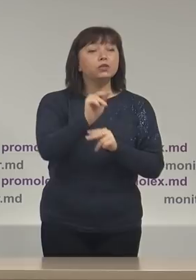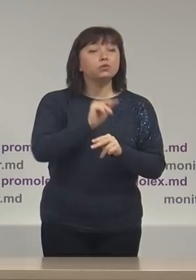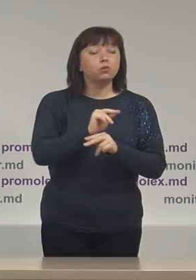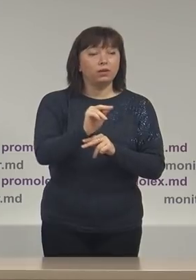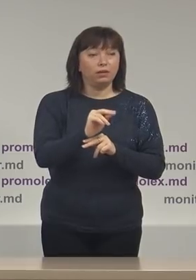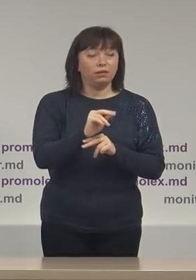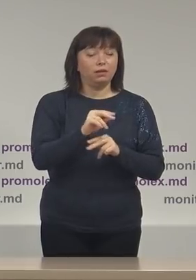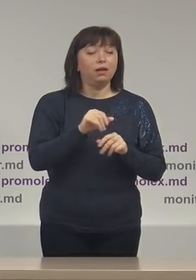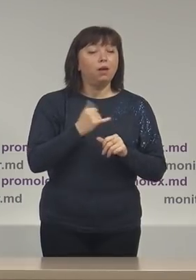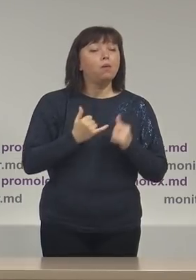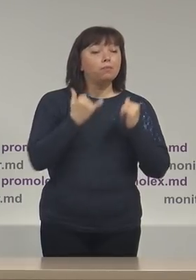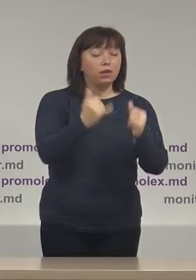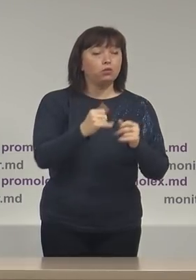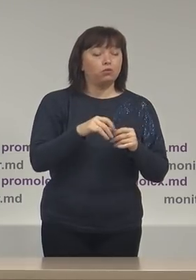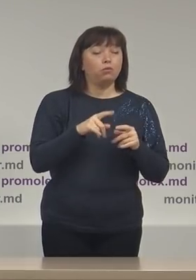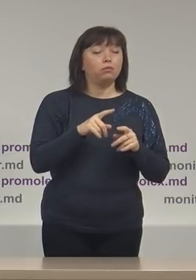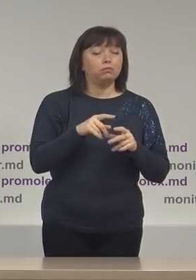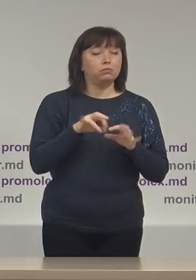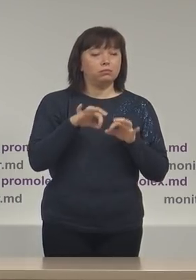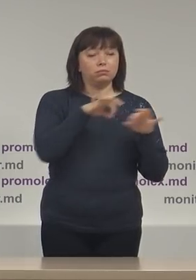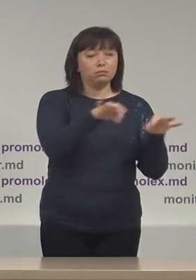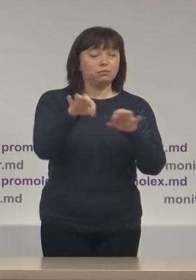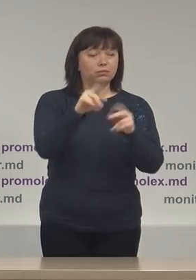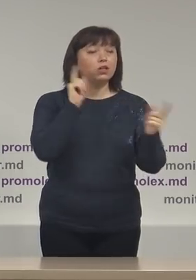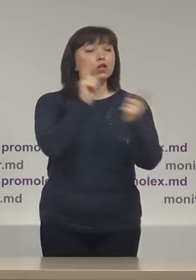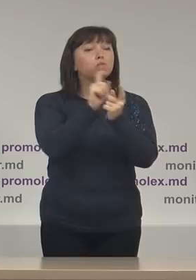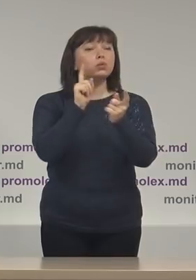instruite pentru monitorizarea întrunirilor publice